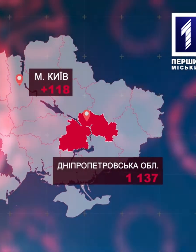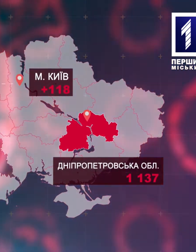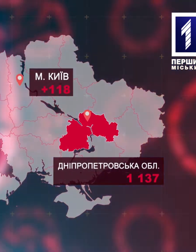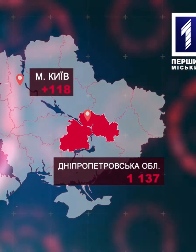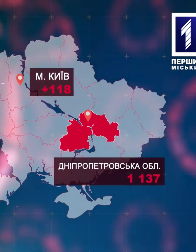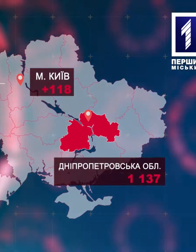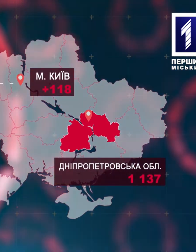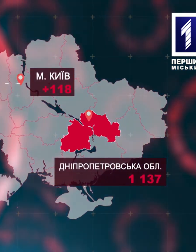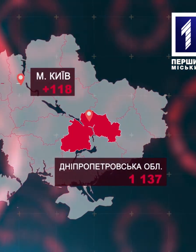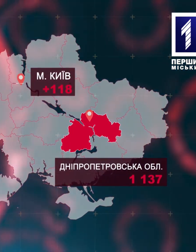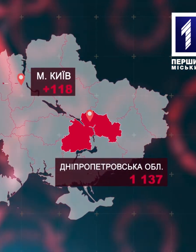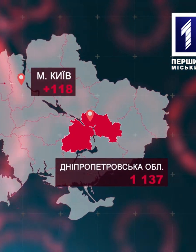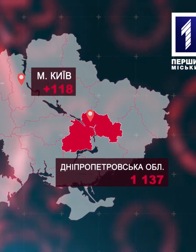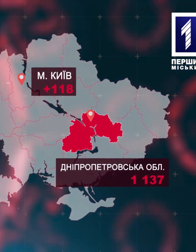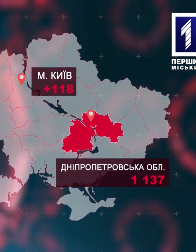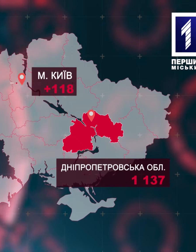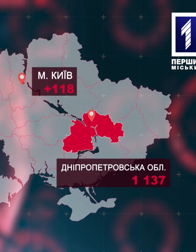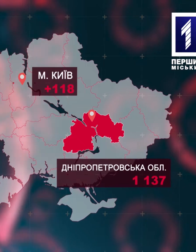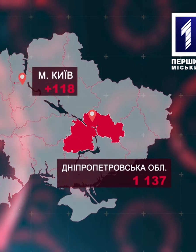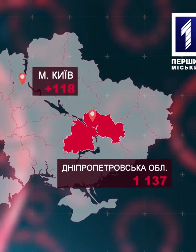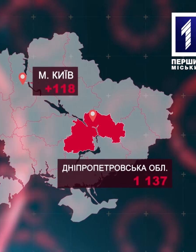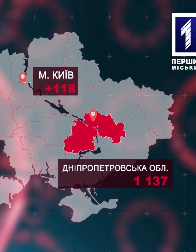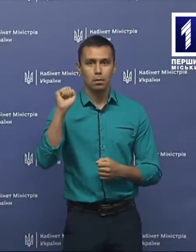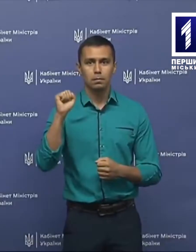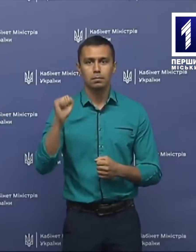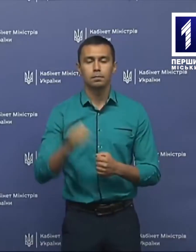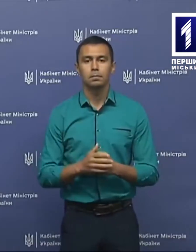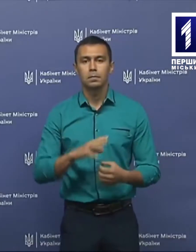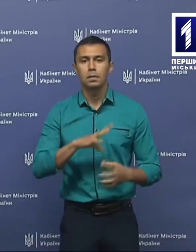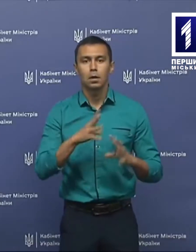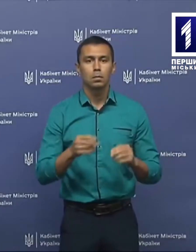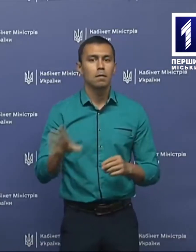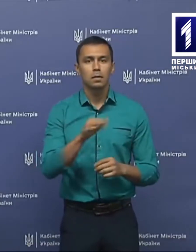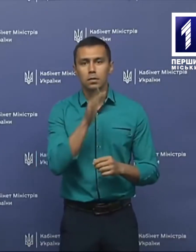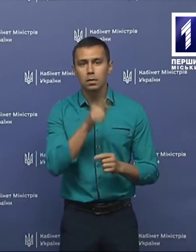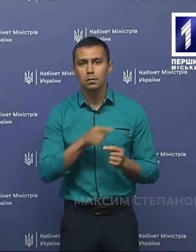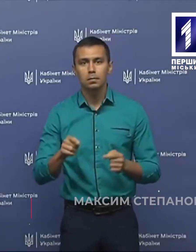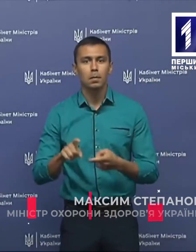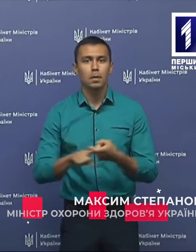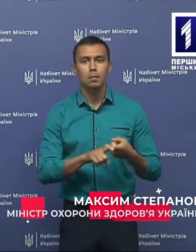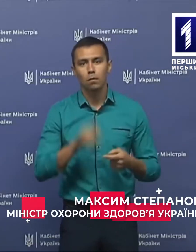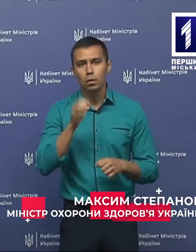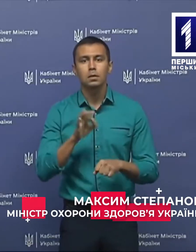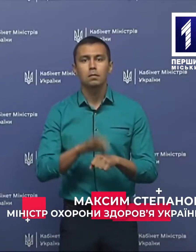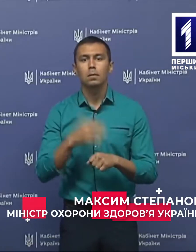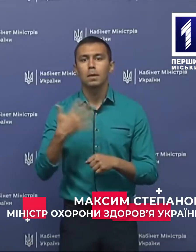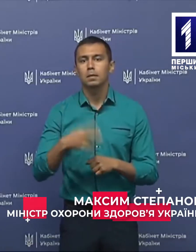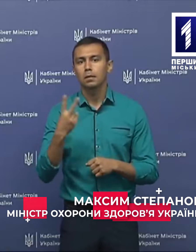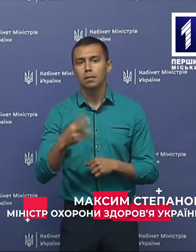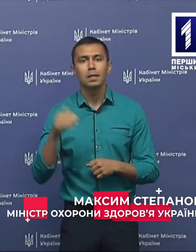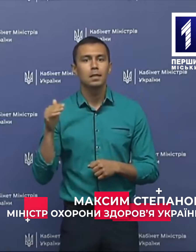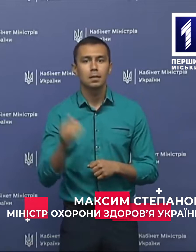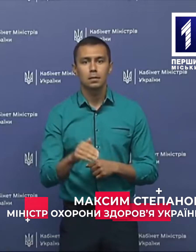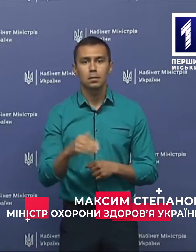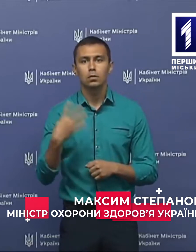коронавірусну інфекцію за минулу добу, збільшилася на 7 осіб. Загалом за весь час пандемії в Україні захворіло 52